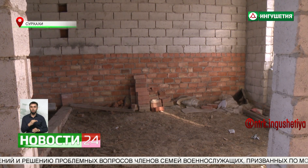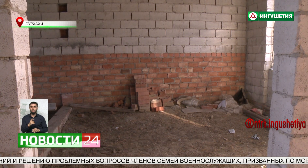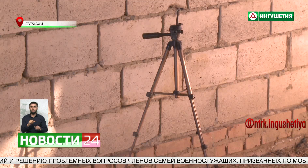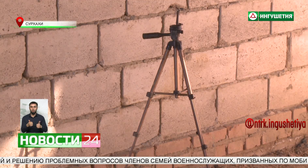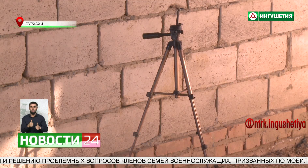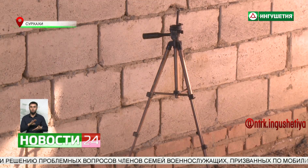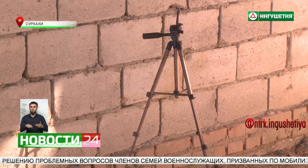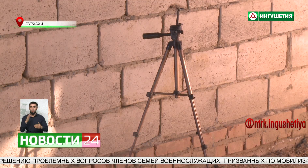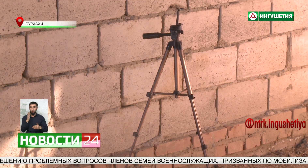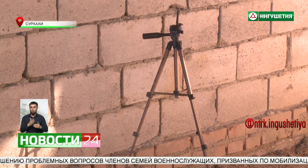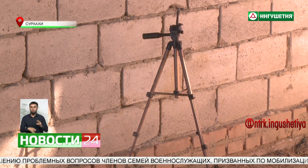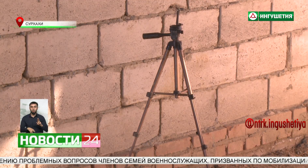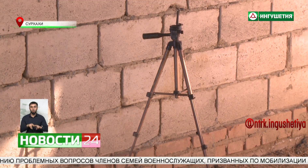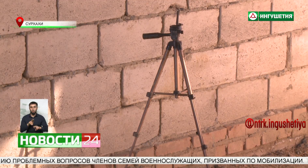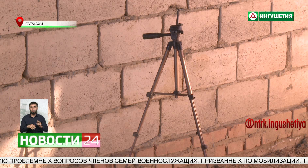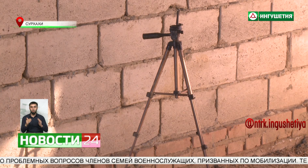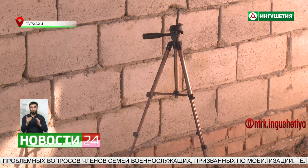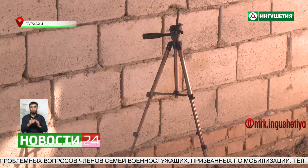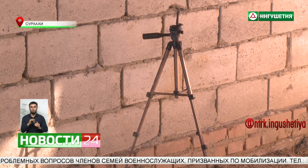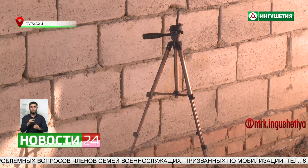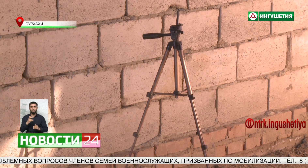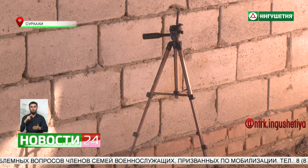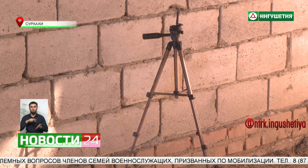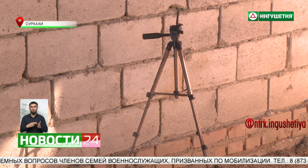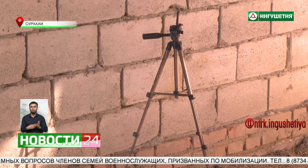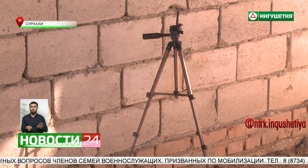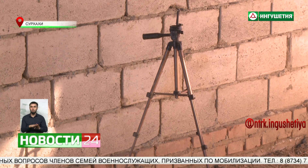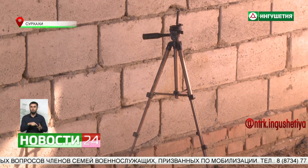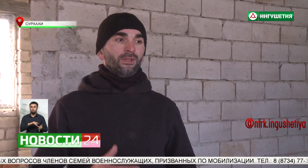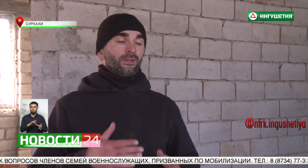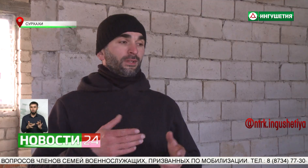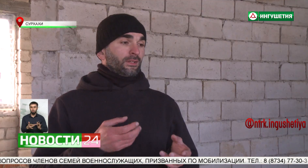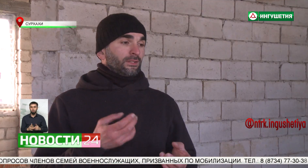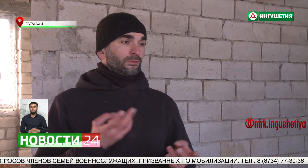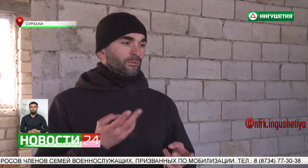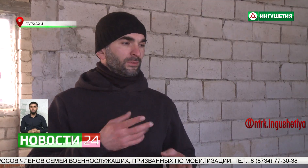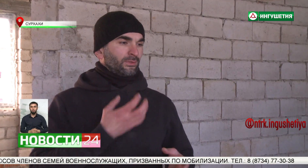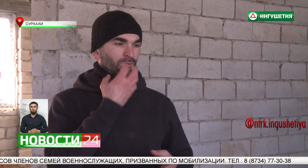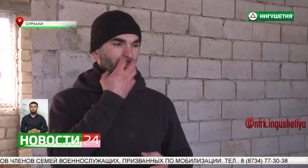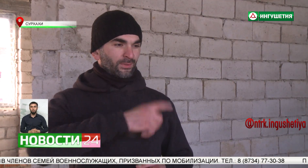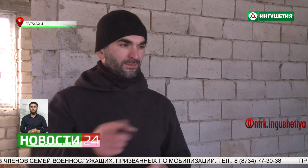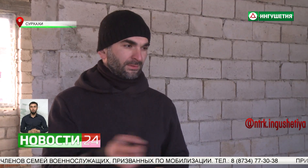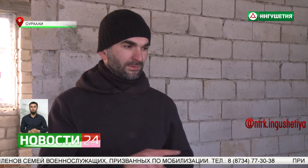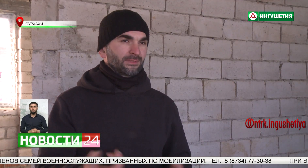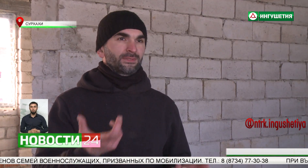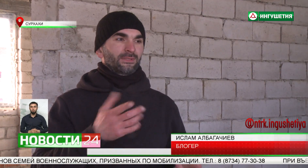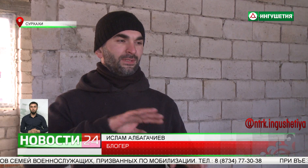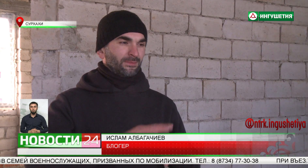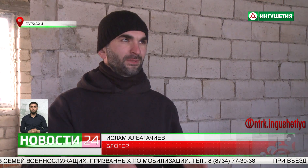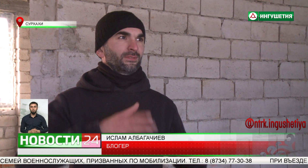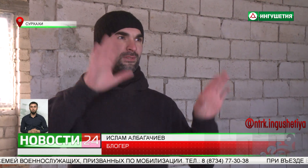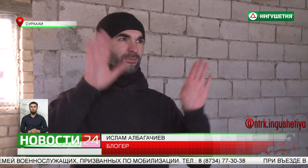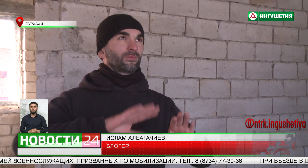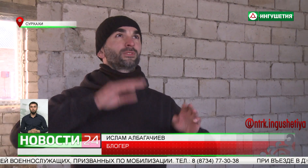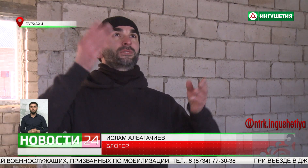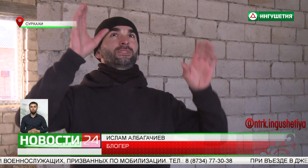форм. После окончания строительства дома Ислам не планирует закрывать свой канал. Много чего еще осталось сделать по